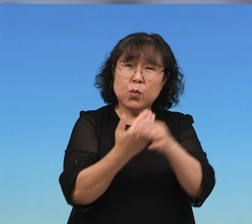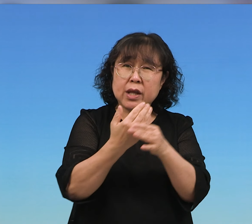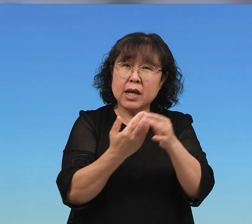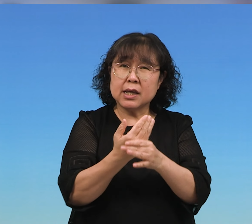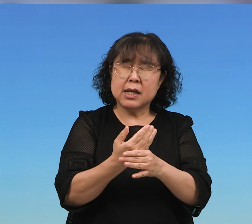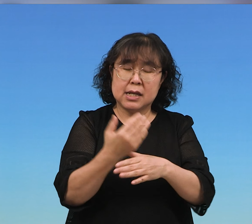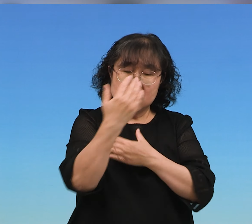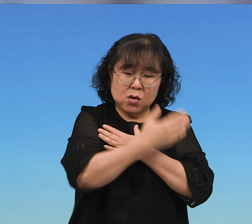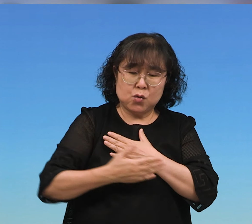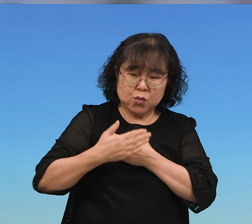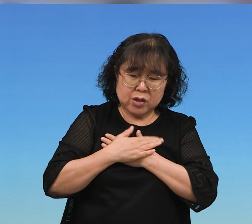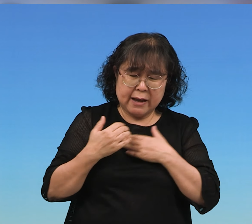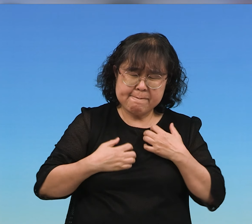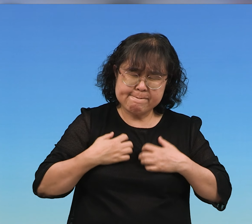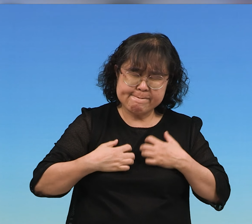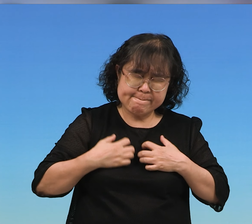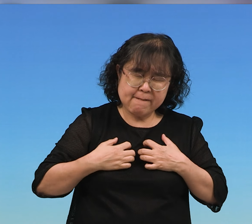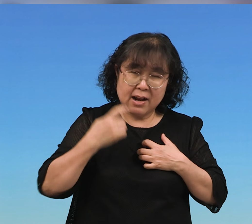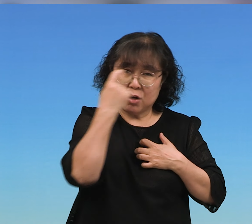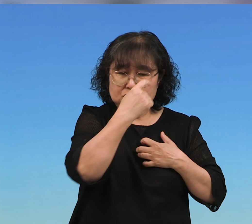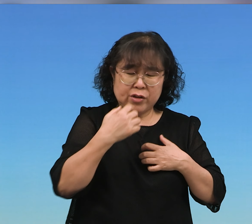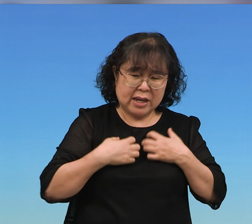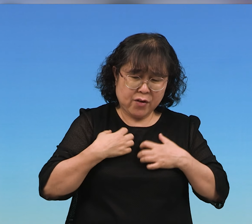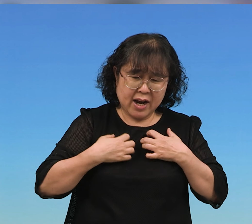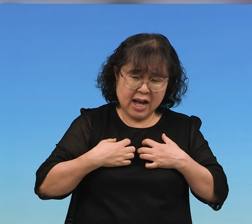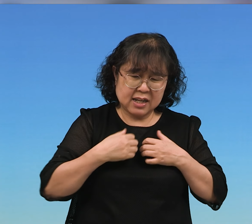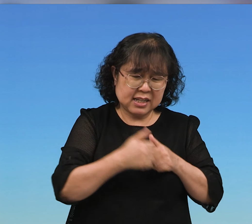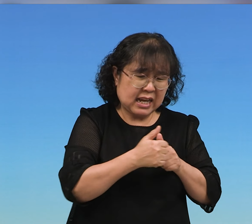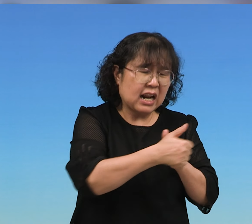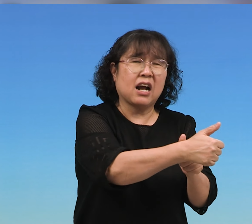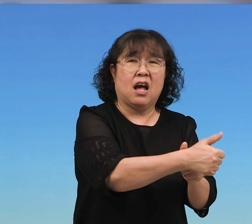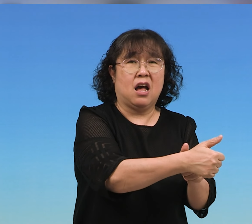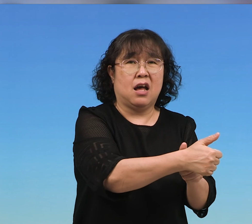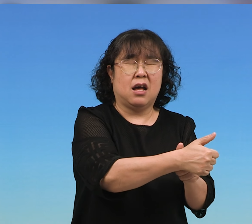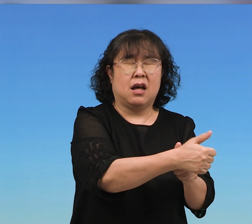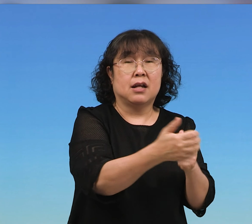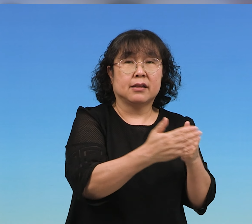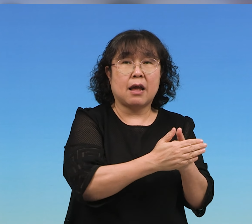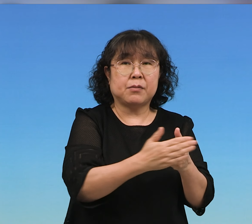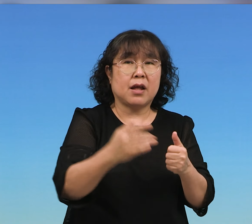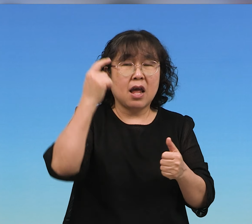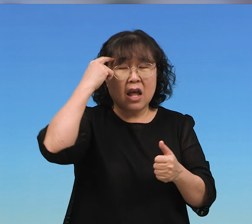육체의 쾌락과 눈의 쾌락을 쫓기 때문입니다. 이거 아무도 부인하지 못합니다.